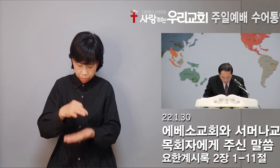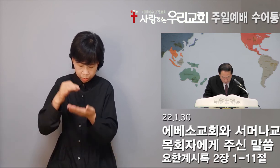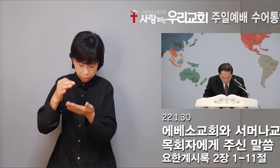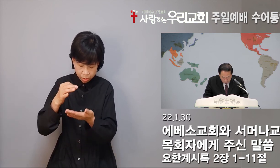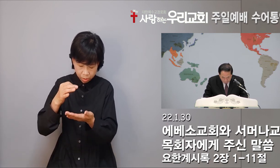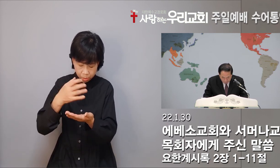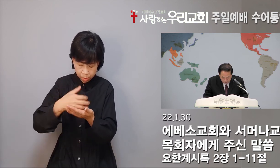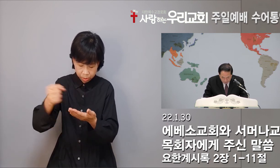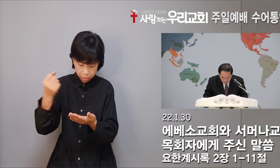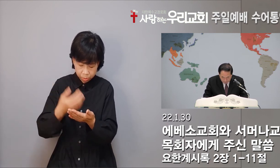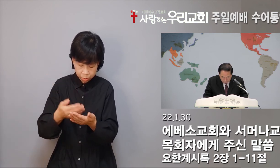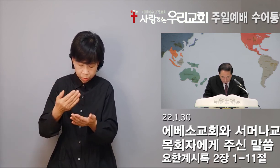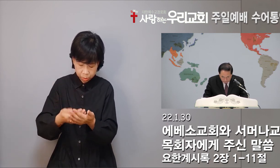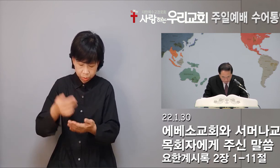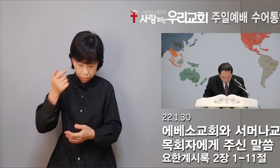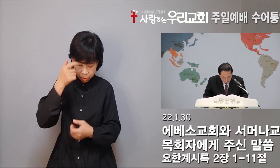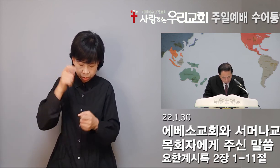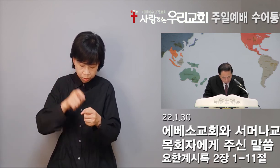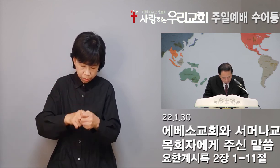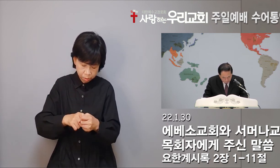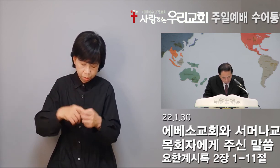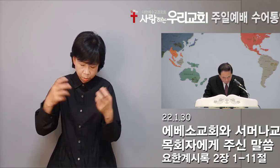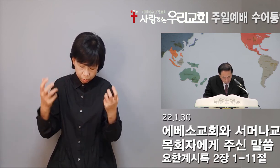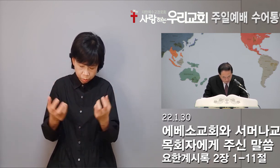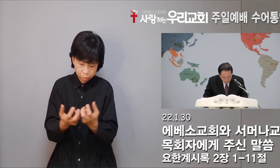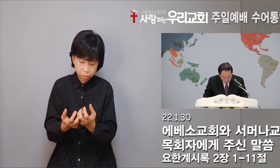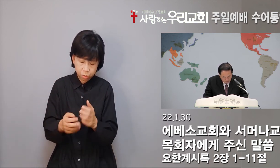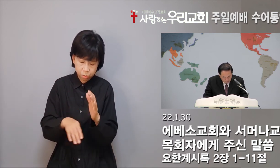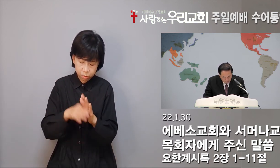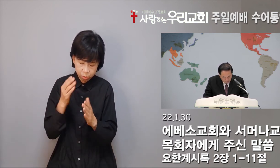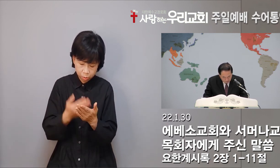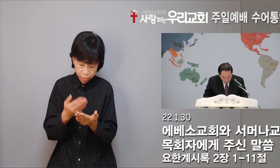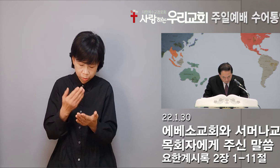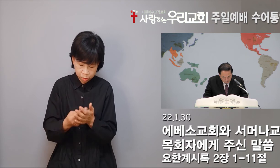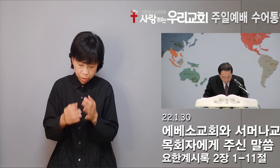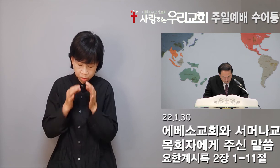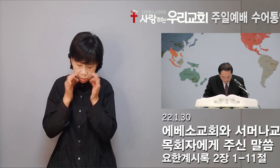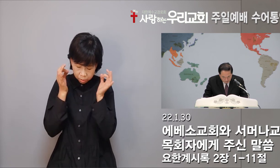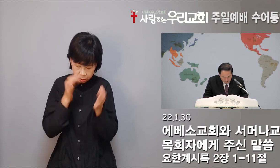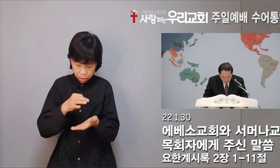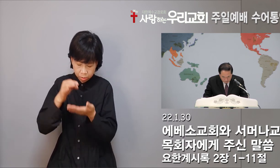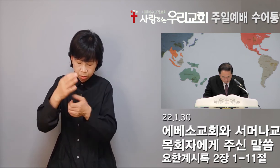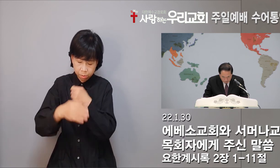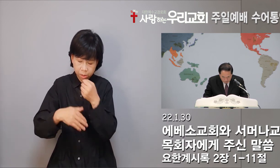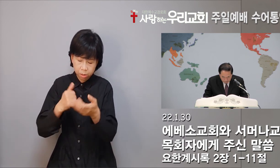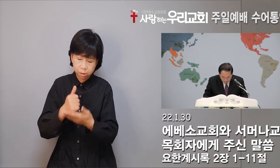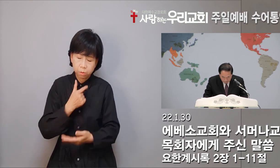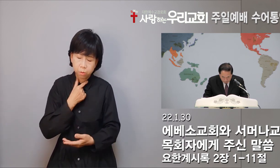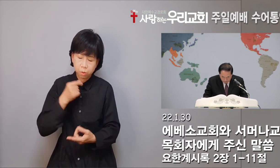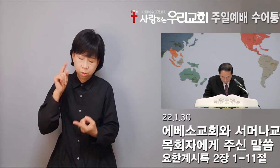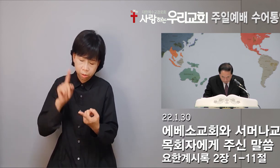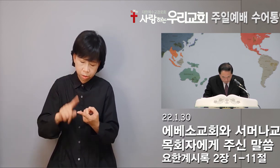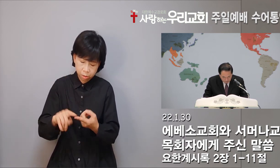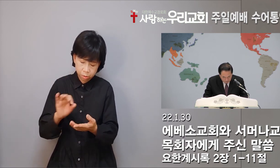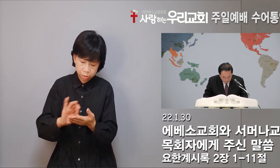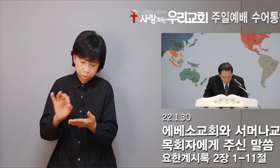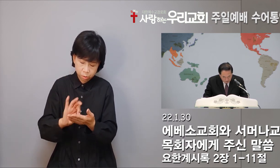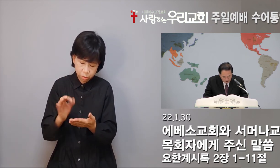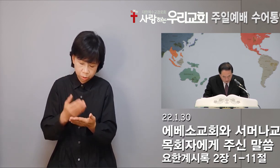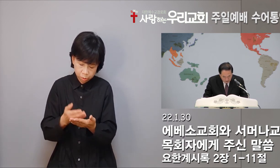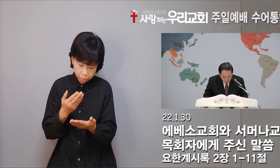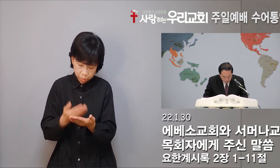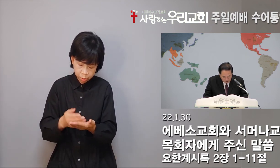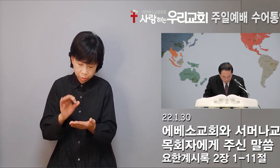경제적 환경을 풍성하게 채워 주시옵소서. 이 정성스러운 헌금이 하나님의 원하시는 뜻대로 사용되게